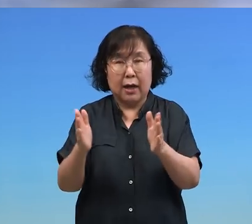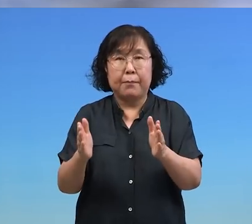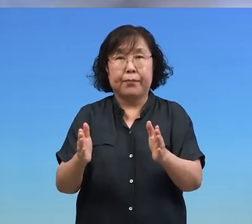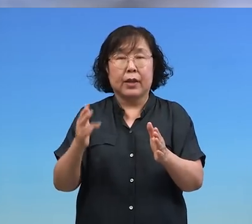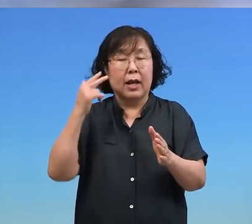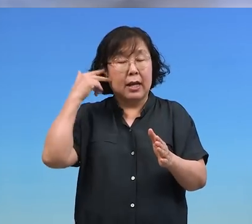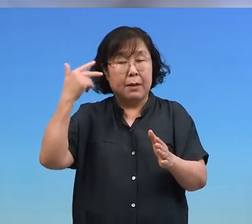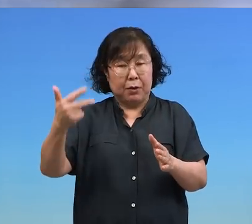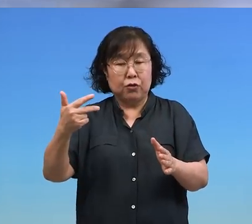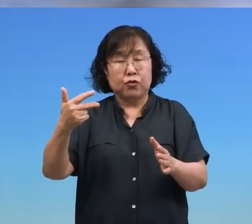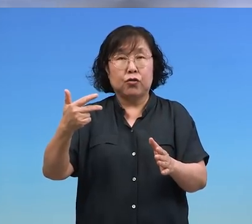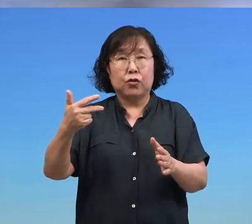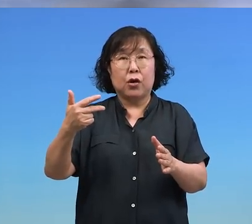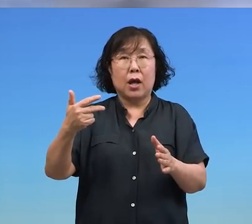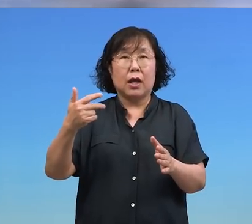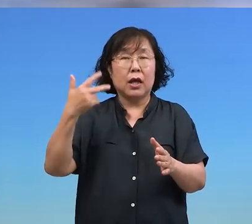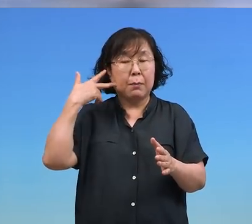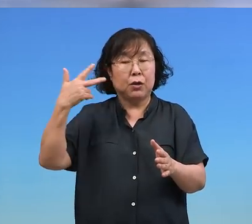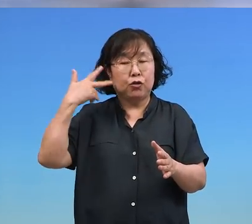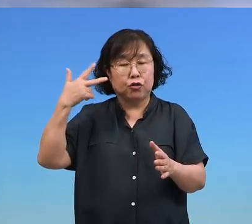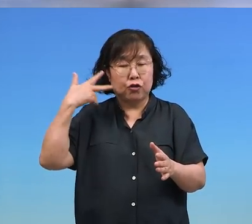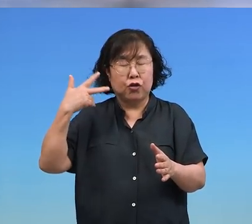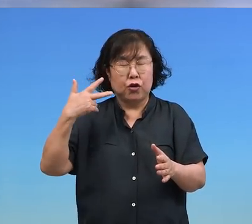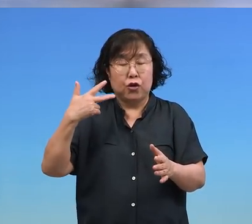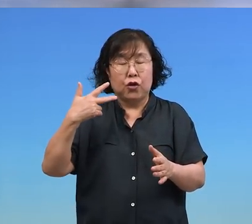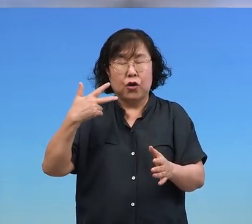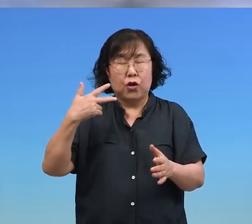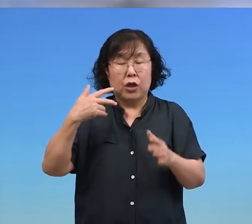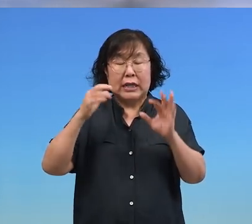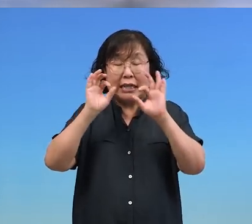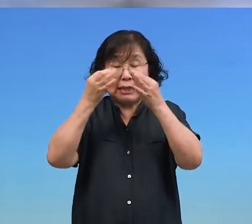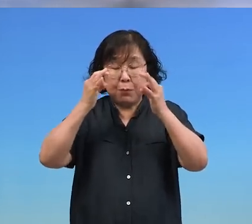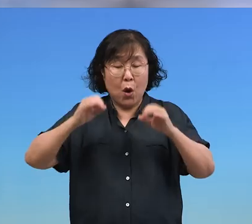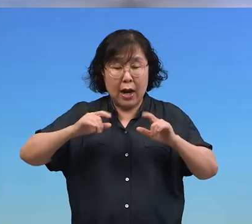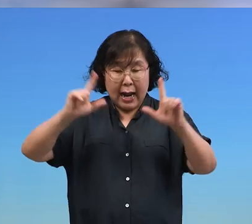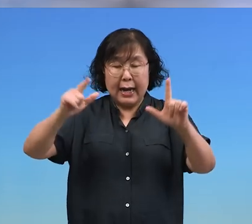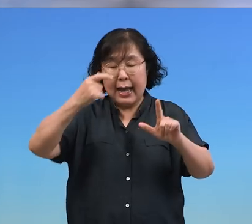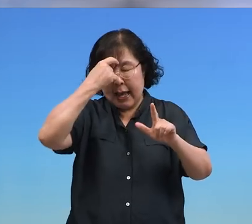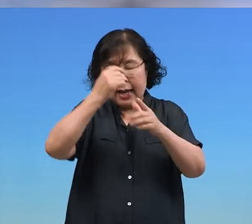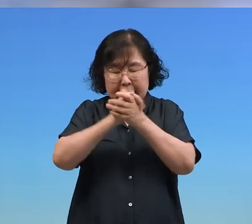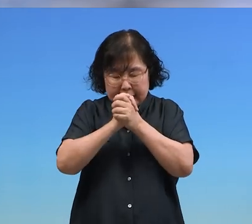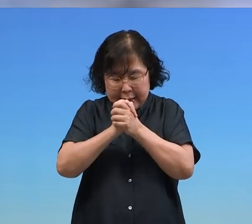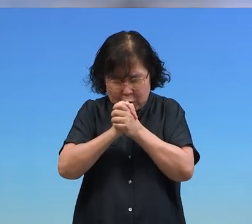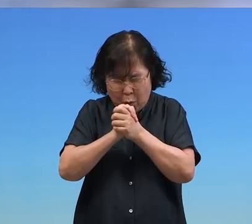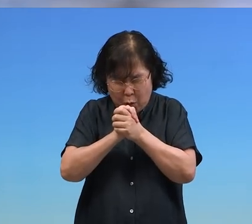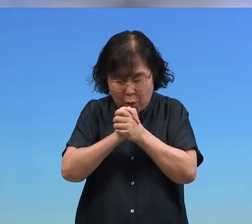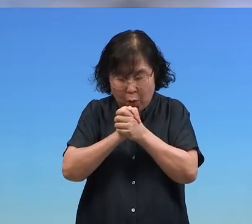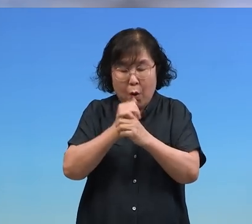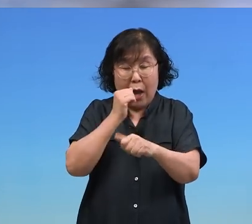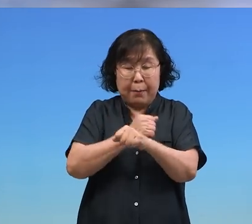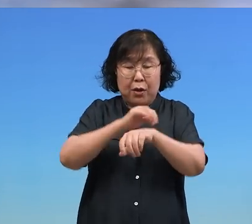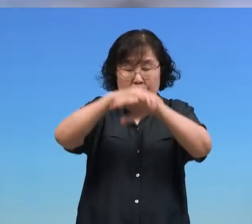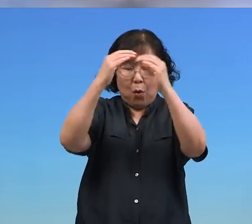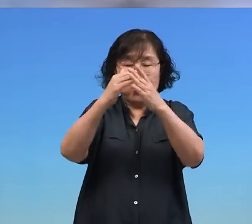이번 주 금요일 기도하면 다 오신다 아멘 이번 주에 다 오실 걸로 믿습니다